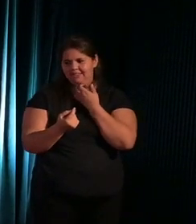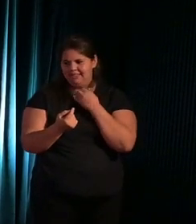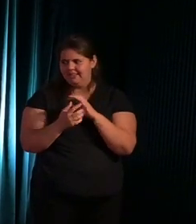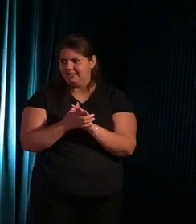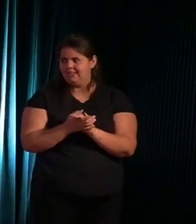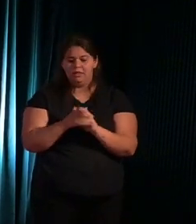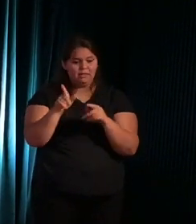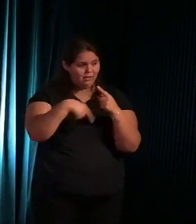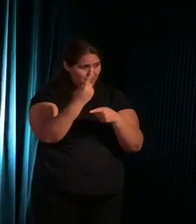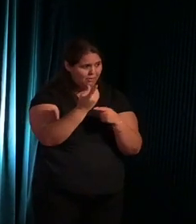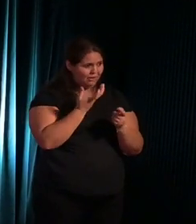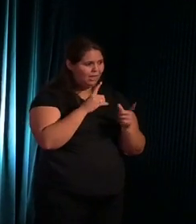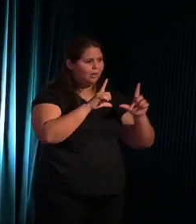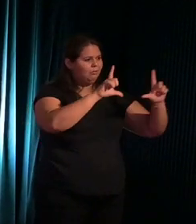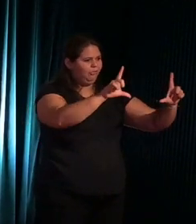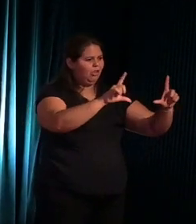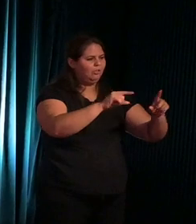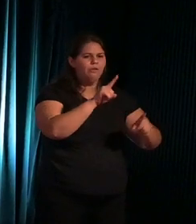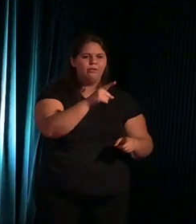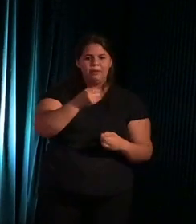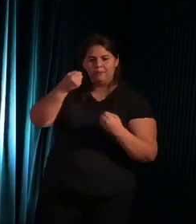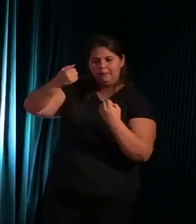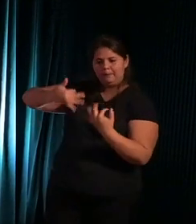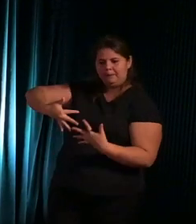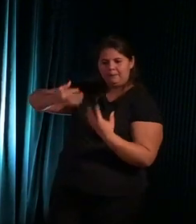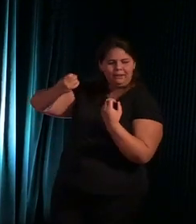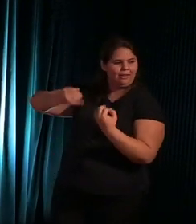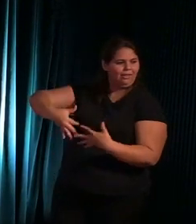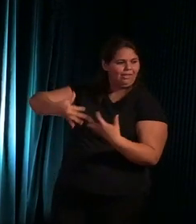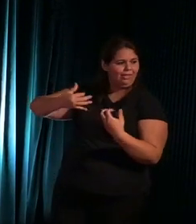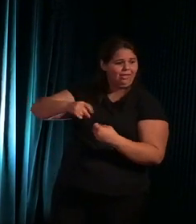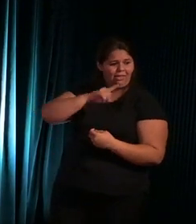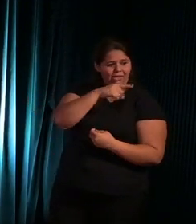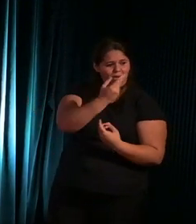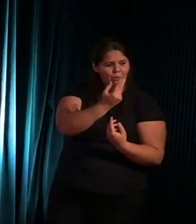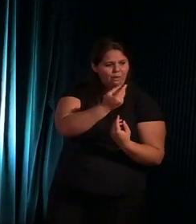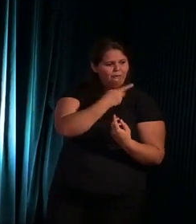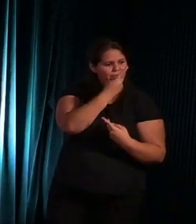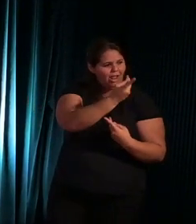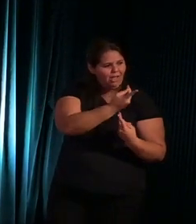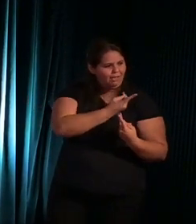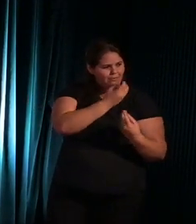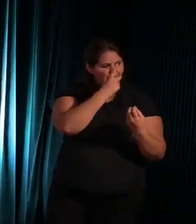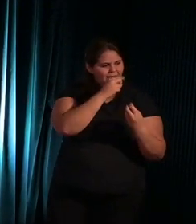descrevê-las com você do meu lado. Ótimo. Pixinguinha é uma delas. Exato.